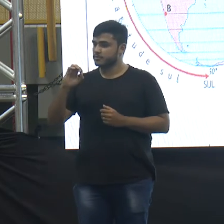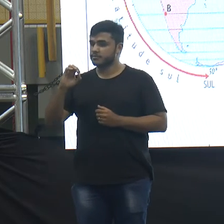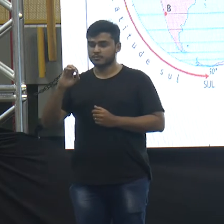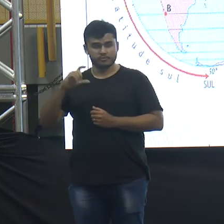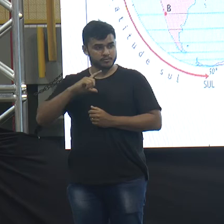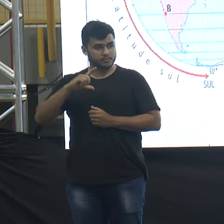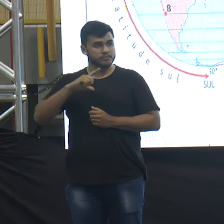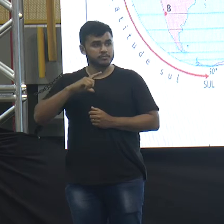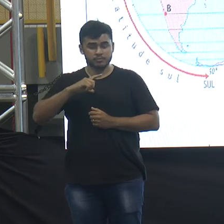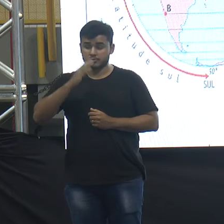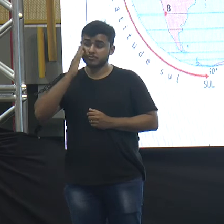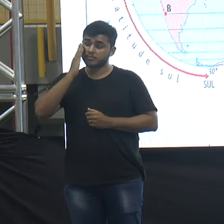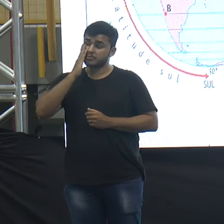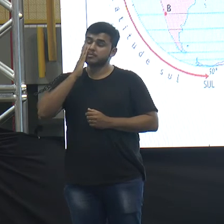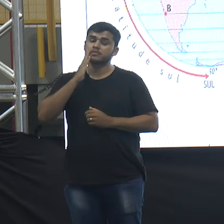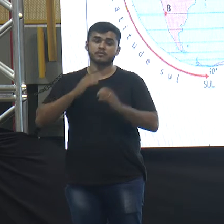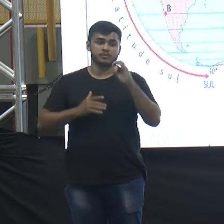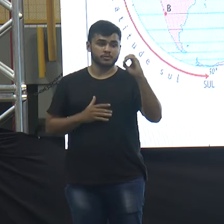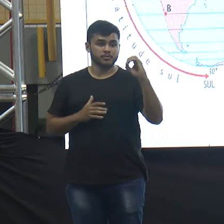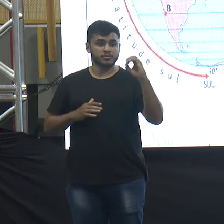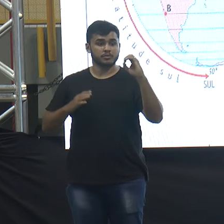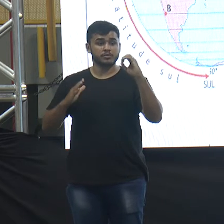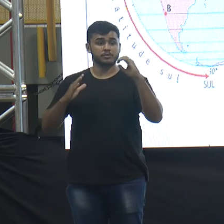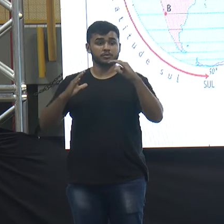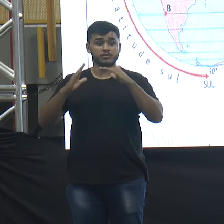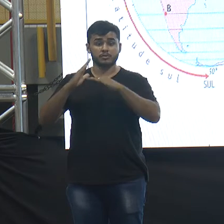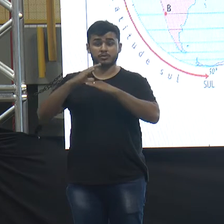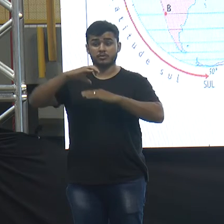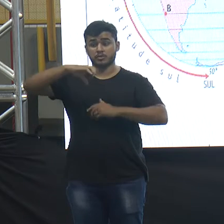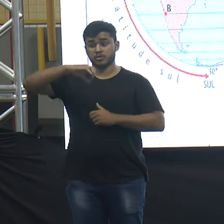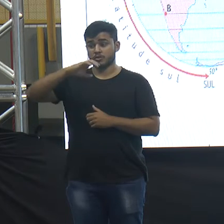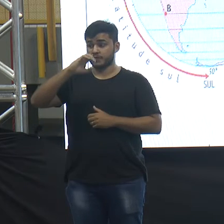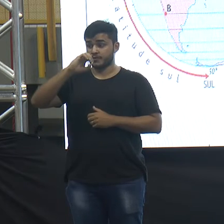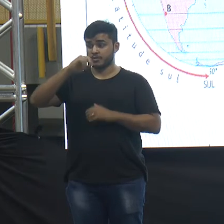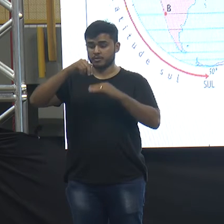norte. De 0 a 90, sul.